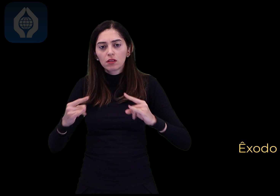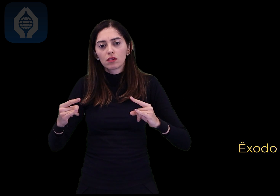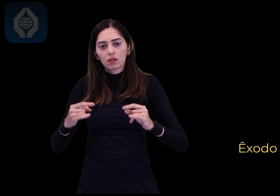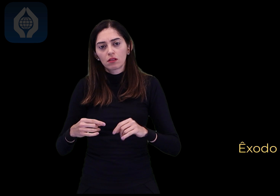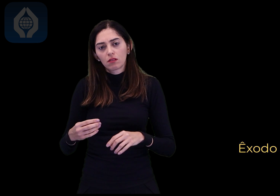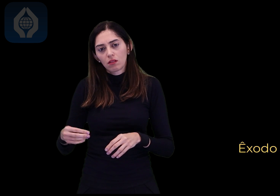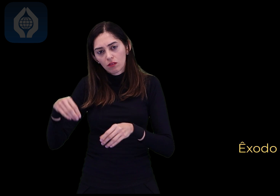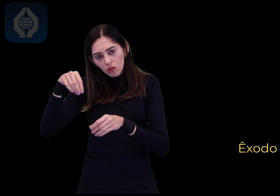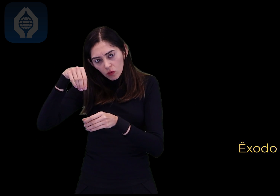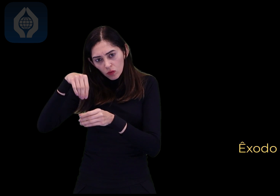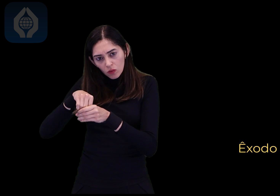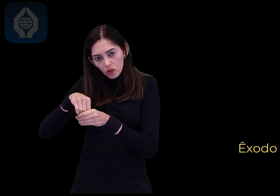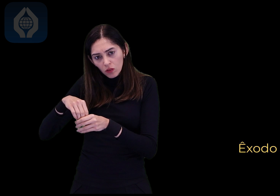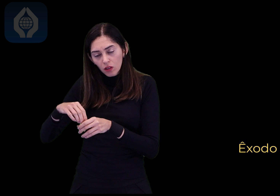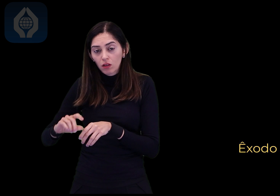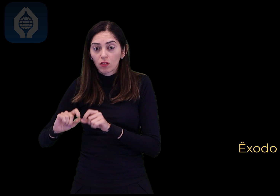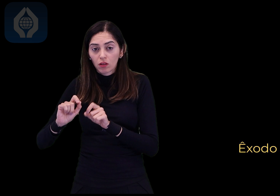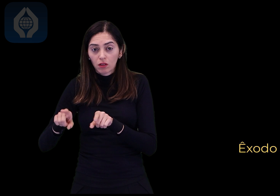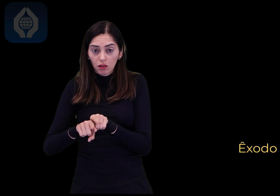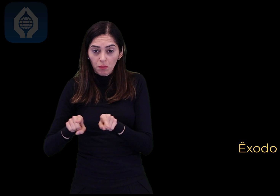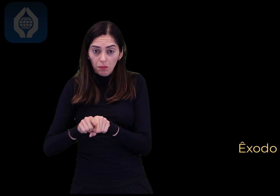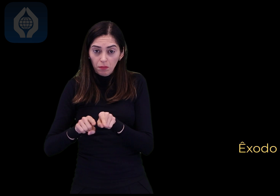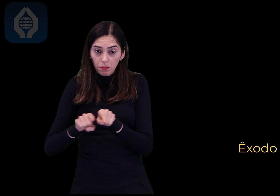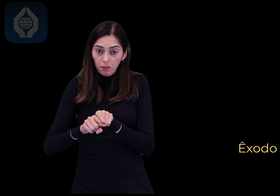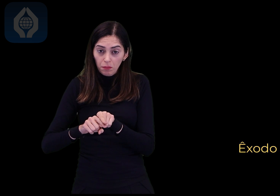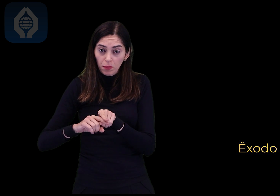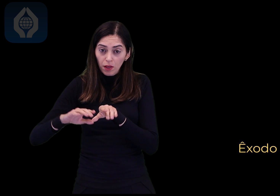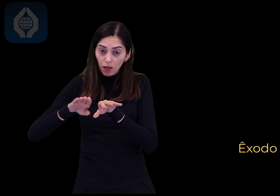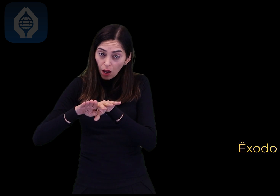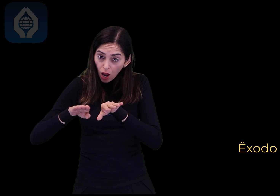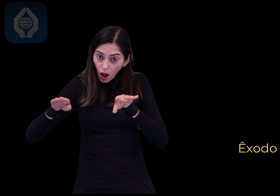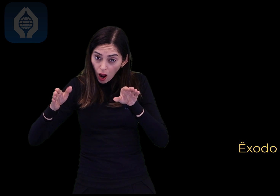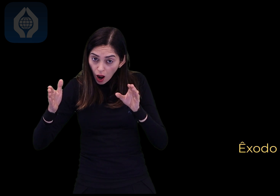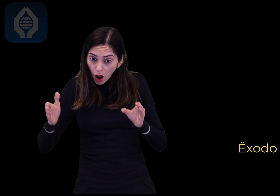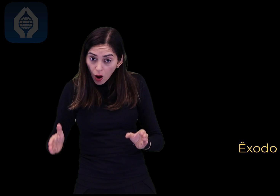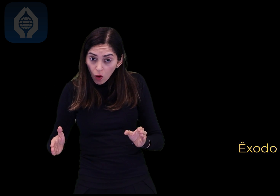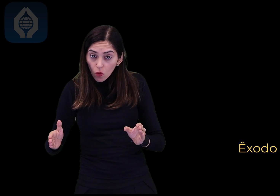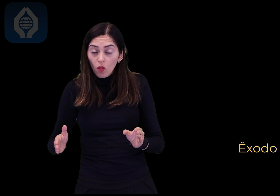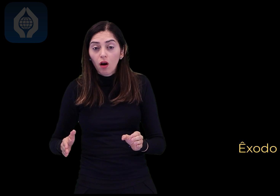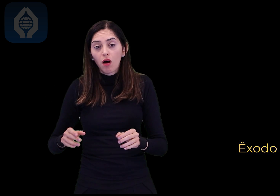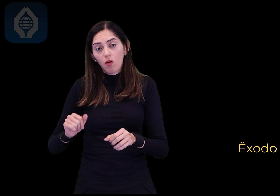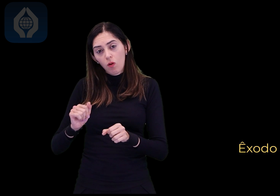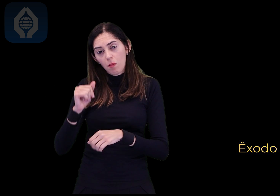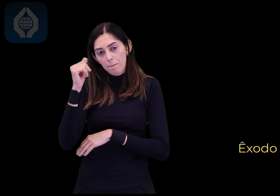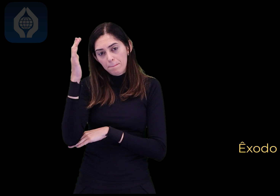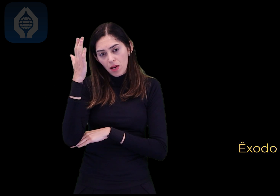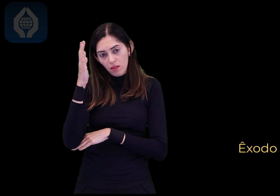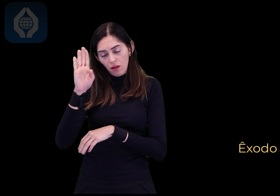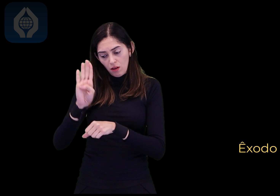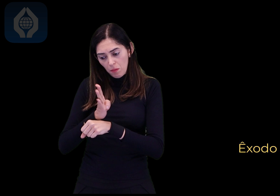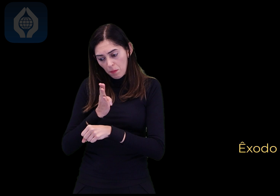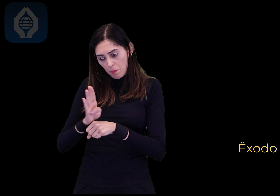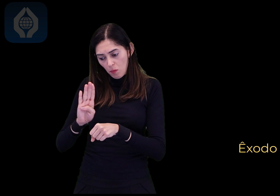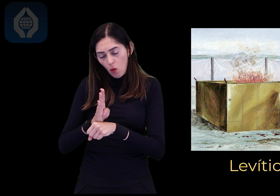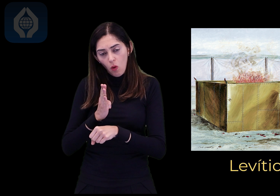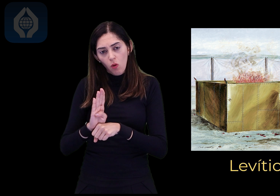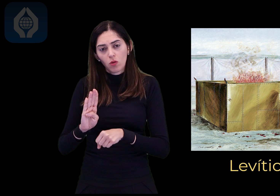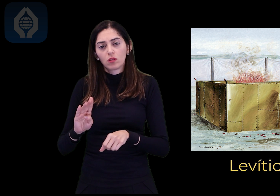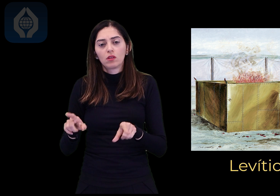iriam colocar um altar, feito de madeira, coberto de bronze. Êxodos 27, 1 e 2. Quando uma